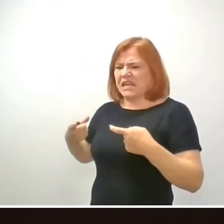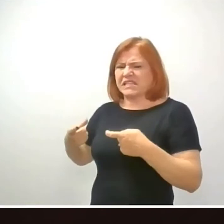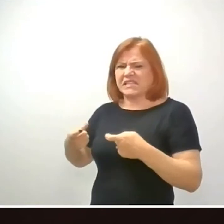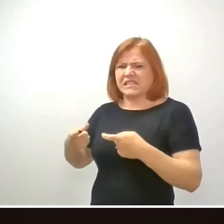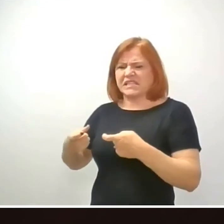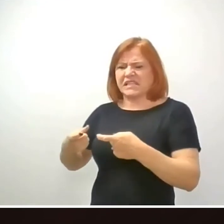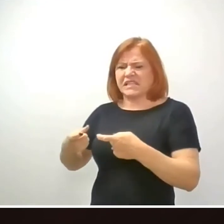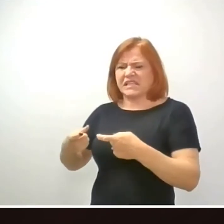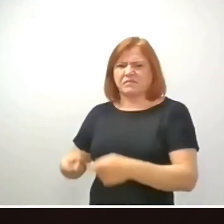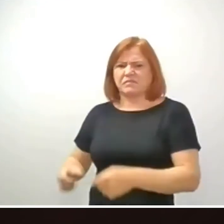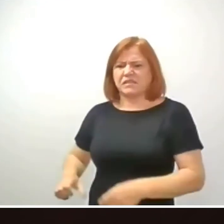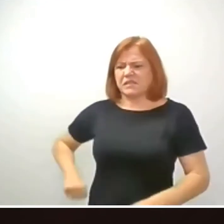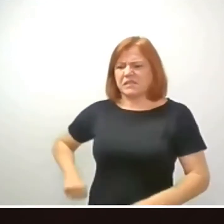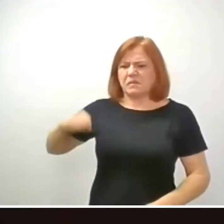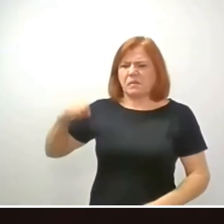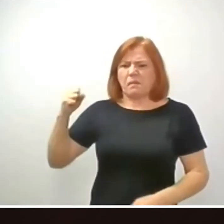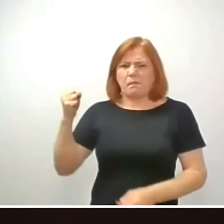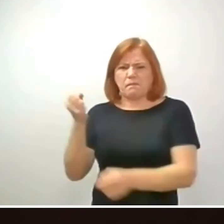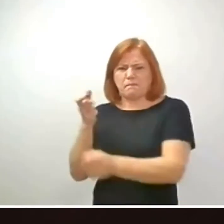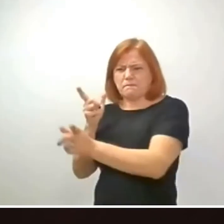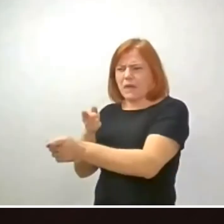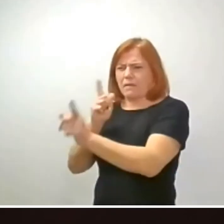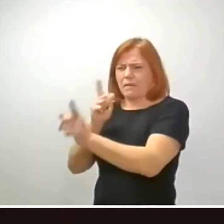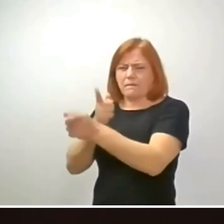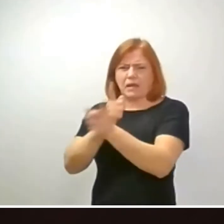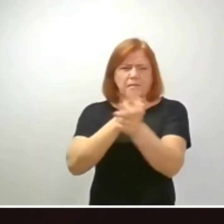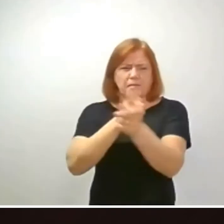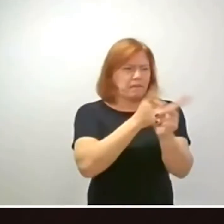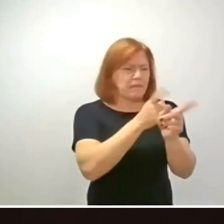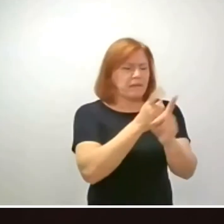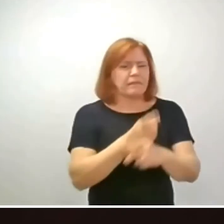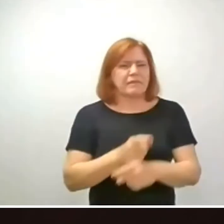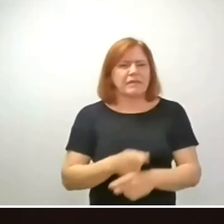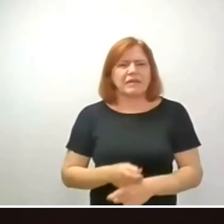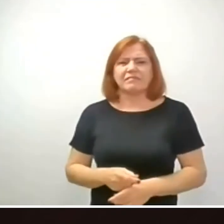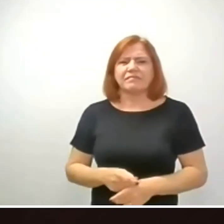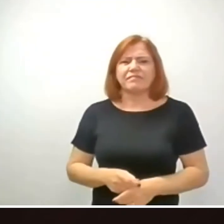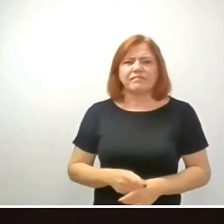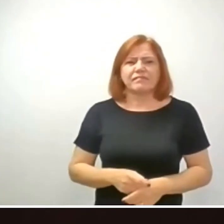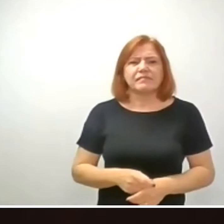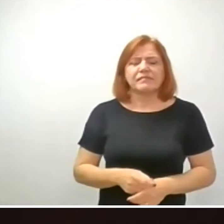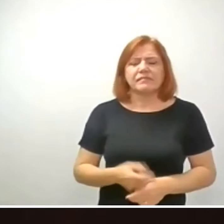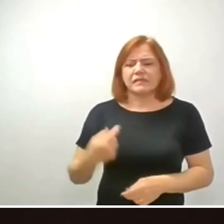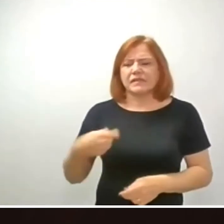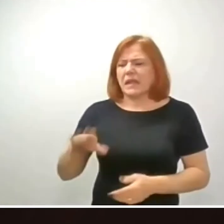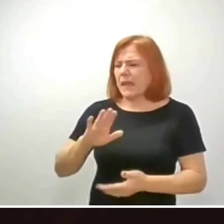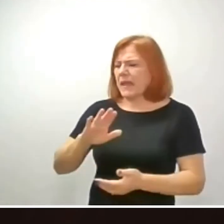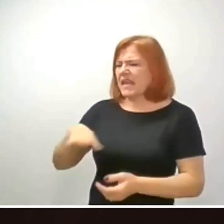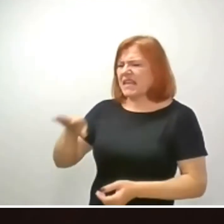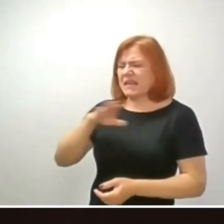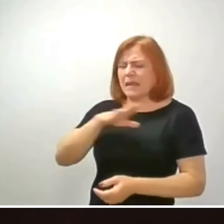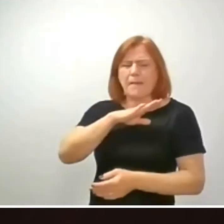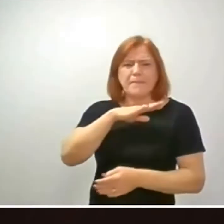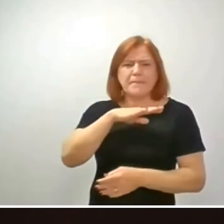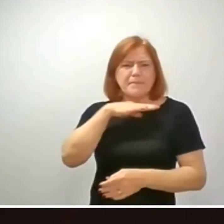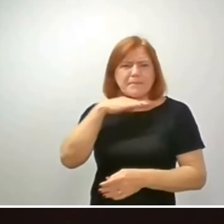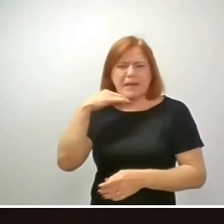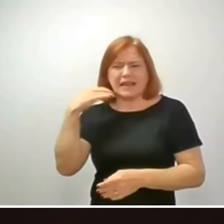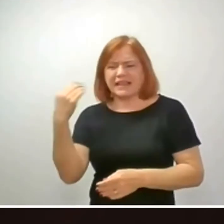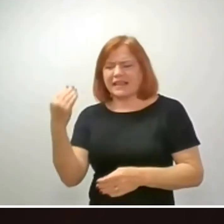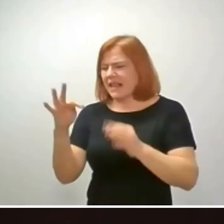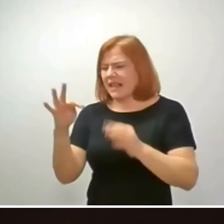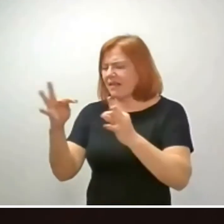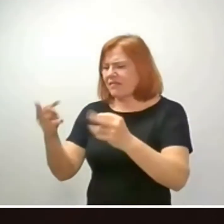marchando com zelo santo contra os pagãos, que na verdade nem deve fazer isso, contra os pagãos, contra os